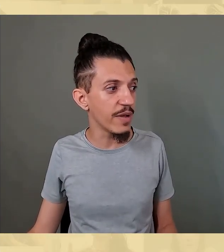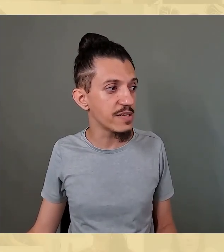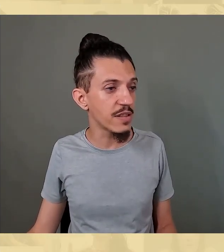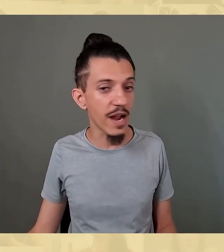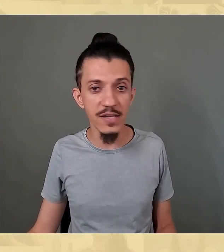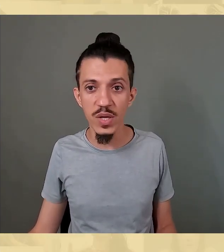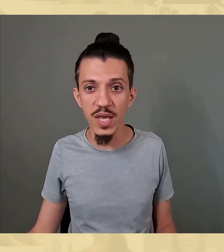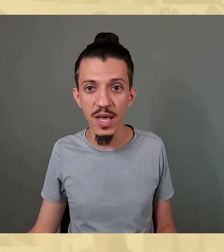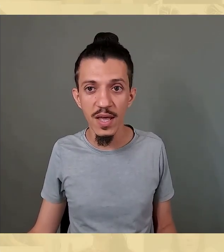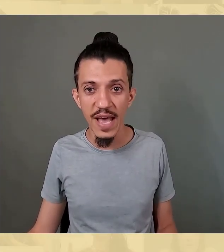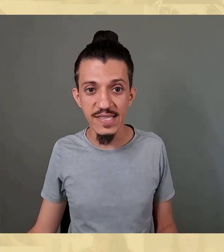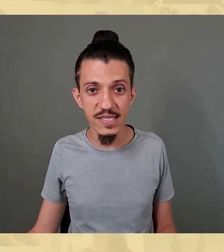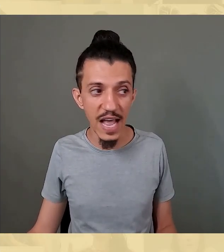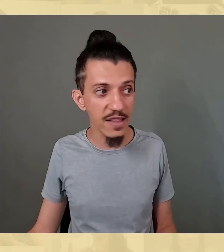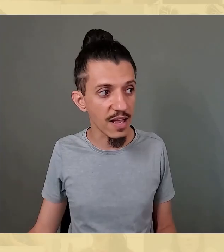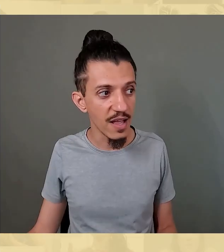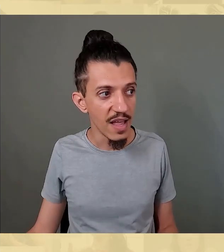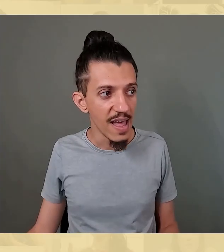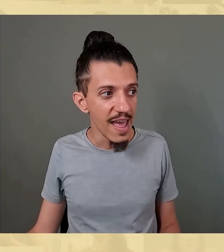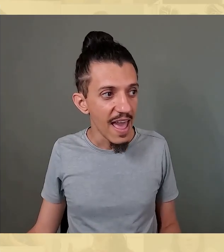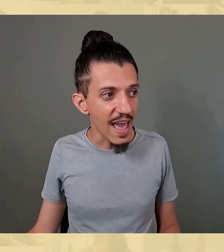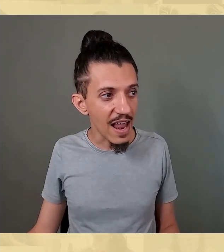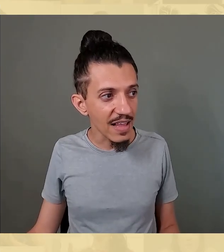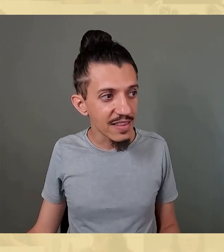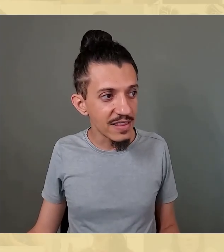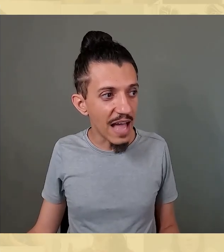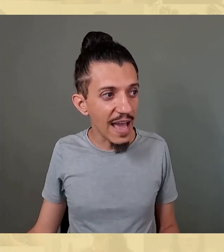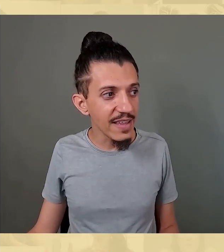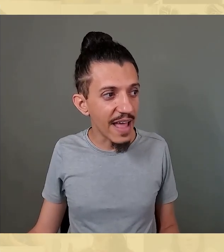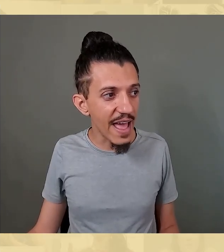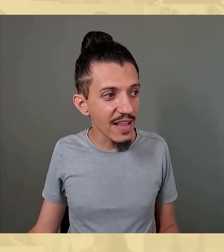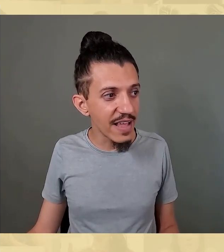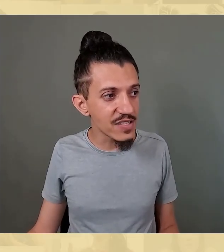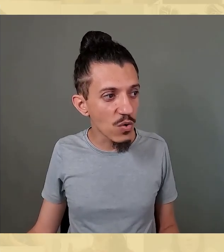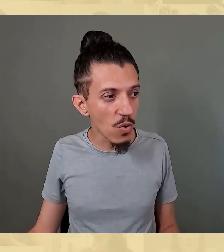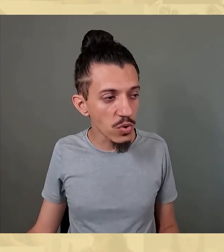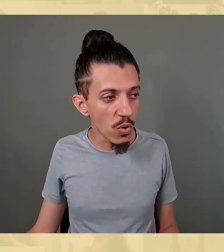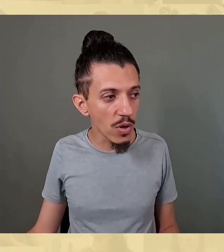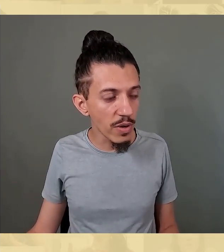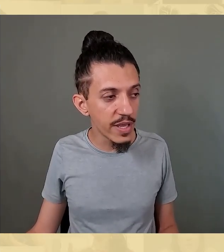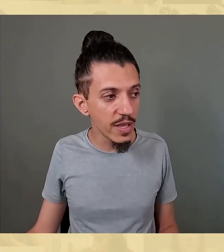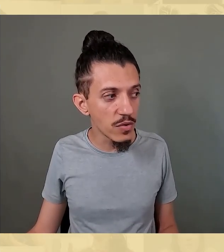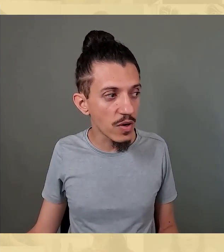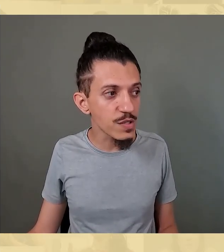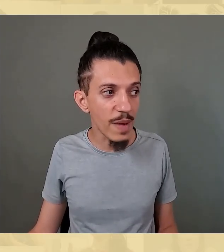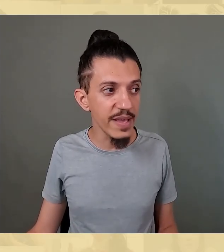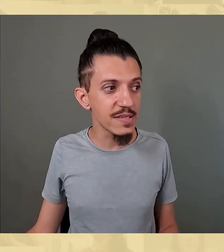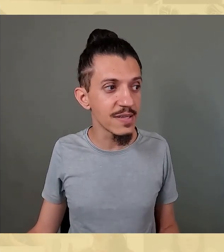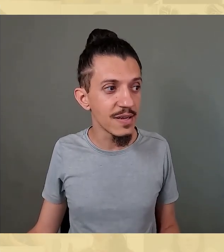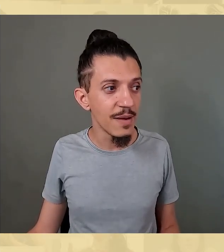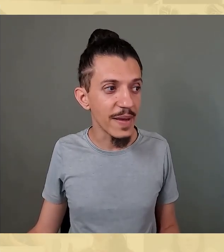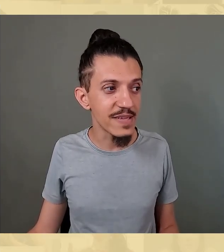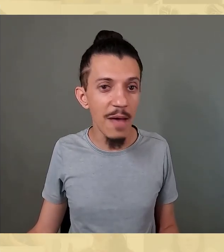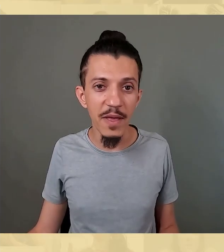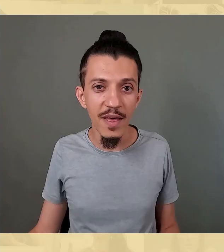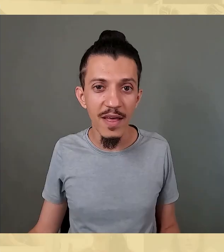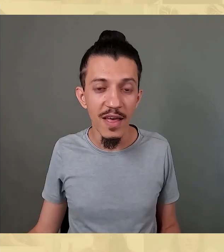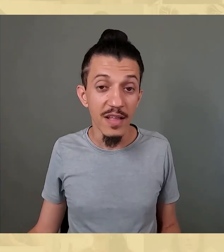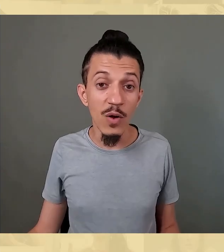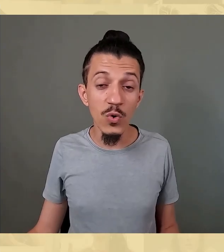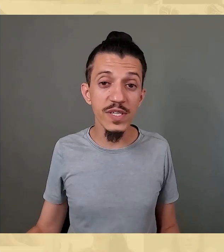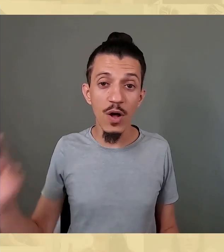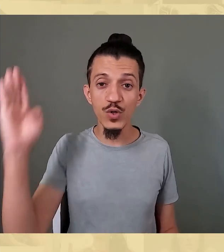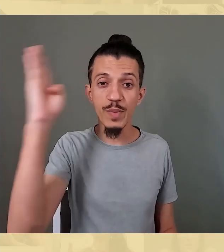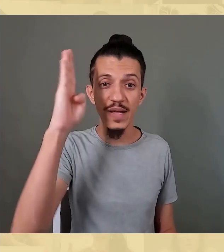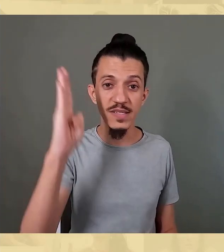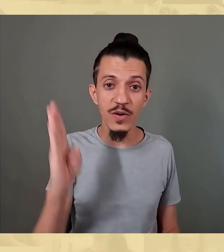vendo? Esse traço aqui, essa seta, ela dá a ideia desse contorno aqui do nosso país, percebe? Então,